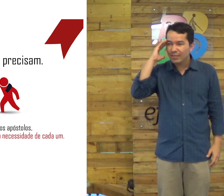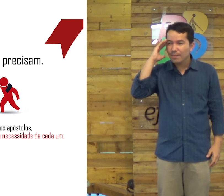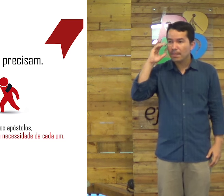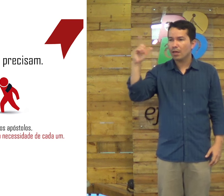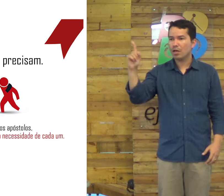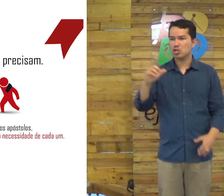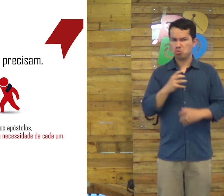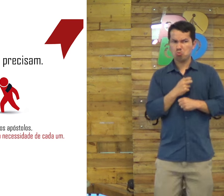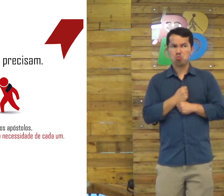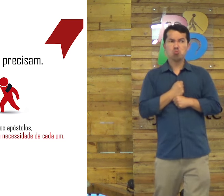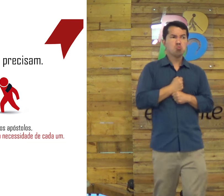entendeu?